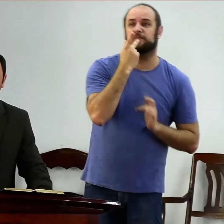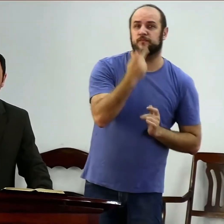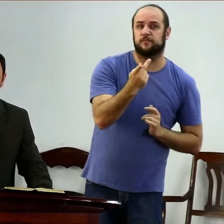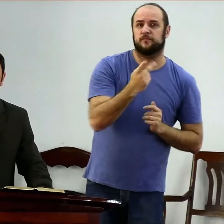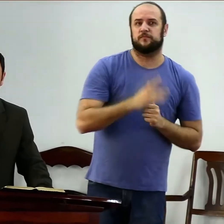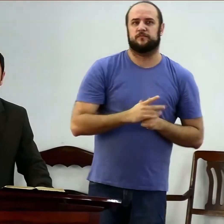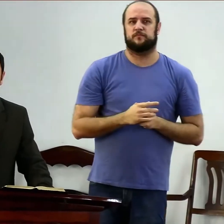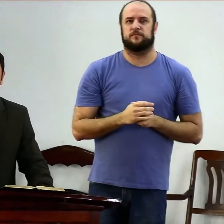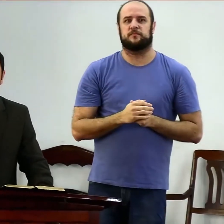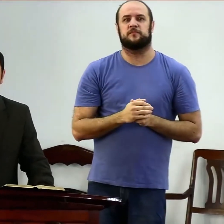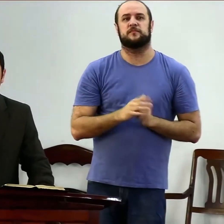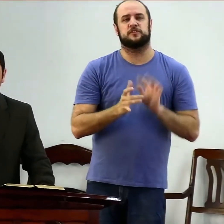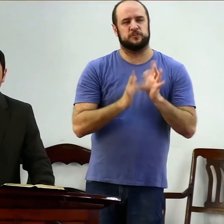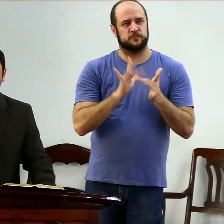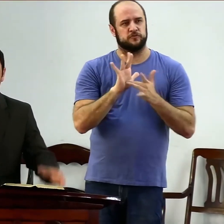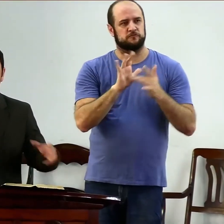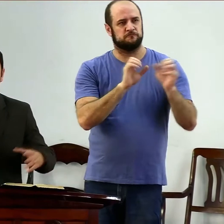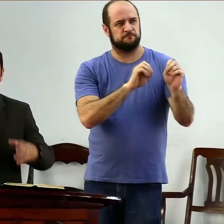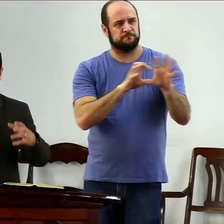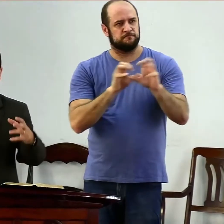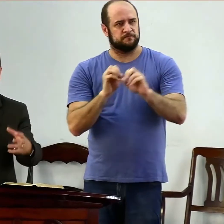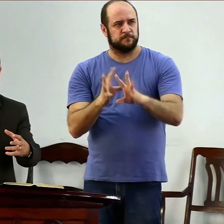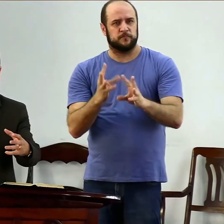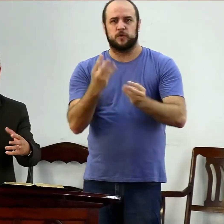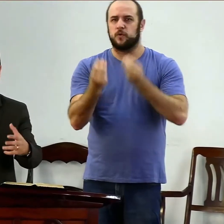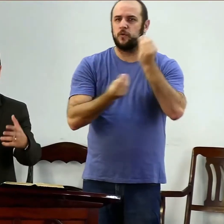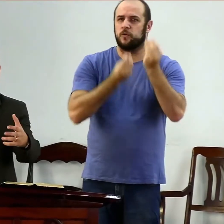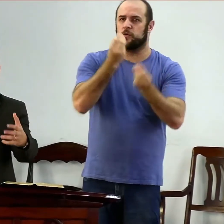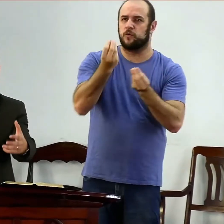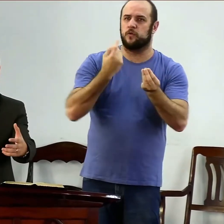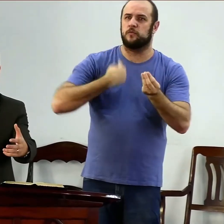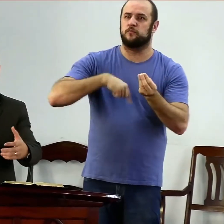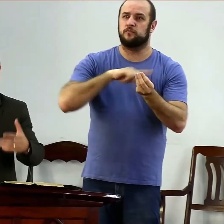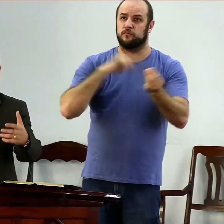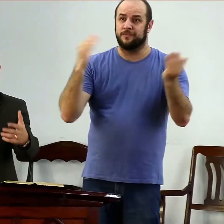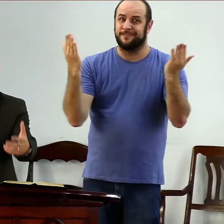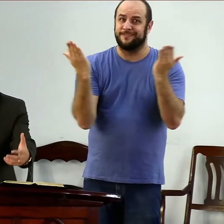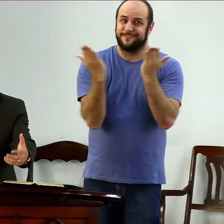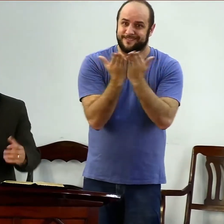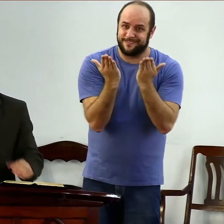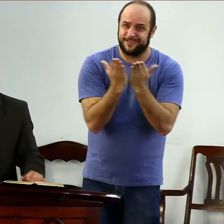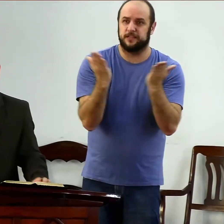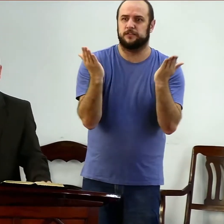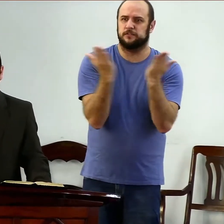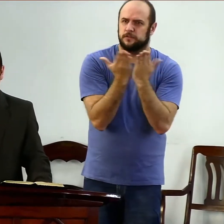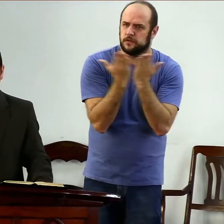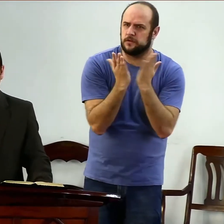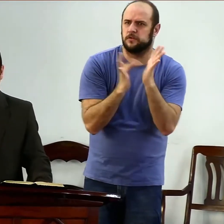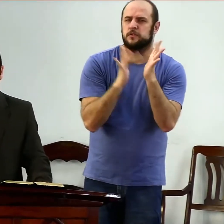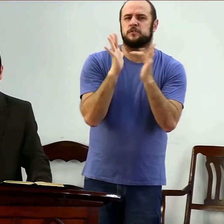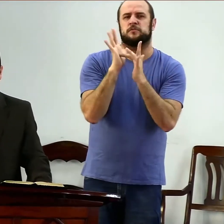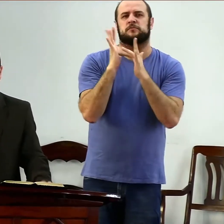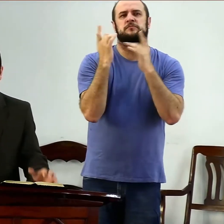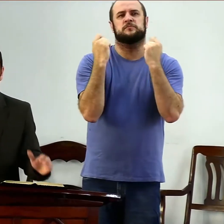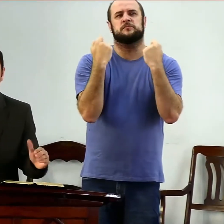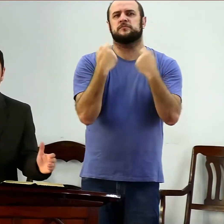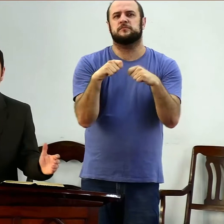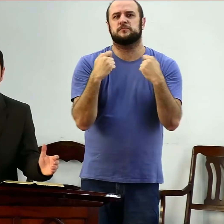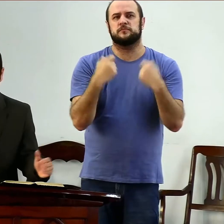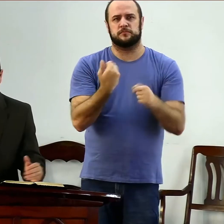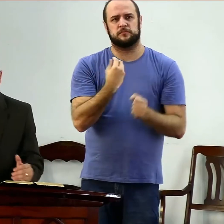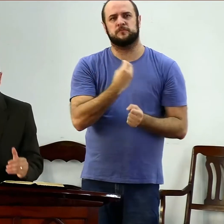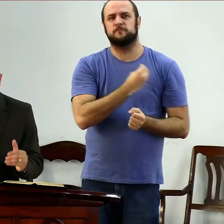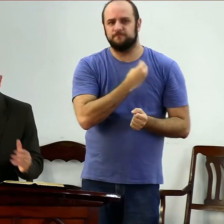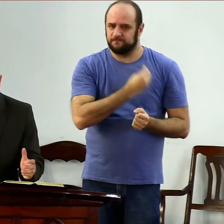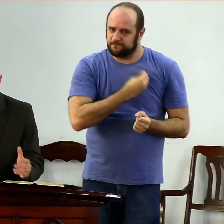e a orientação de Jesus para como nós, cristãos, crentes em Cristo, devemos